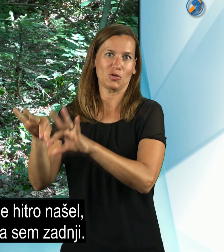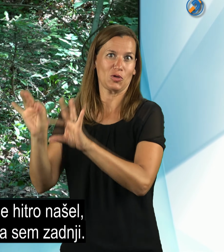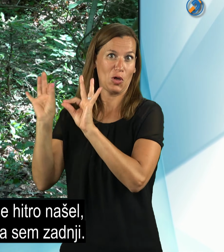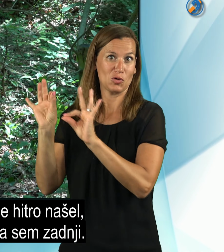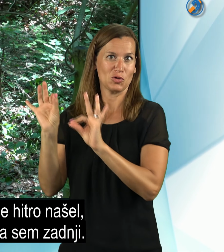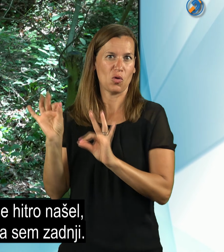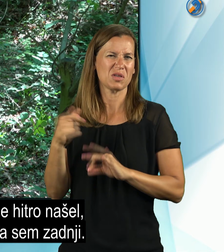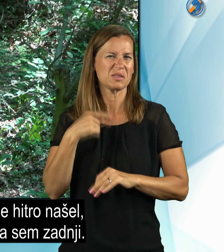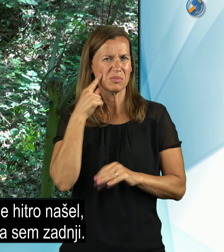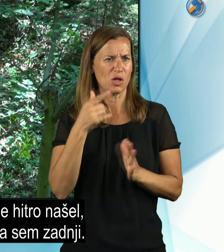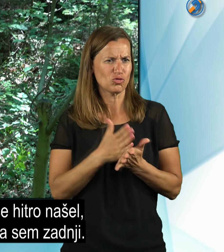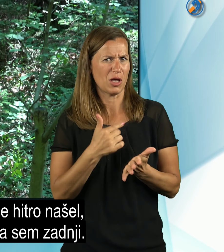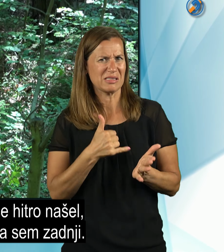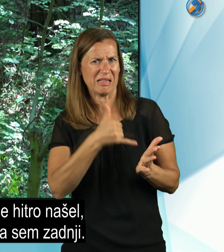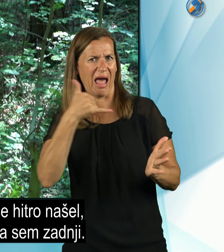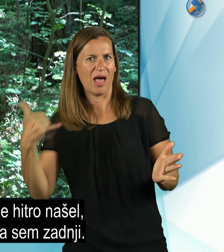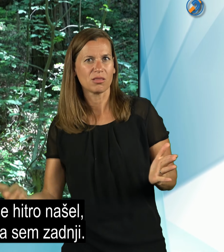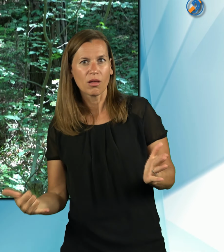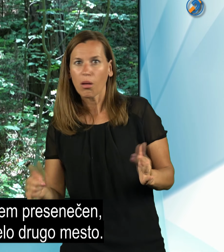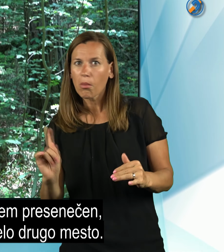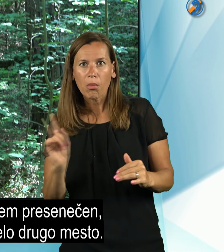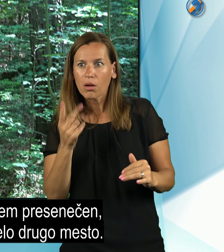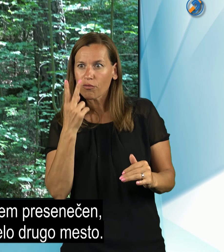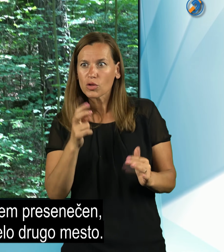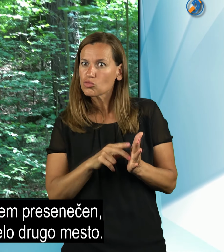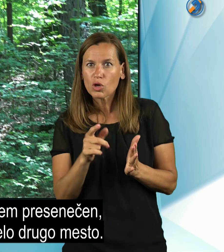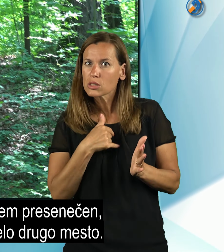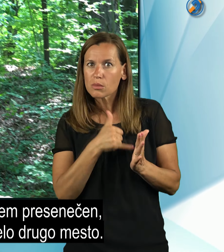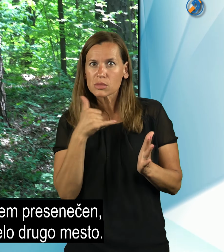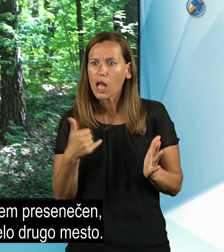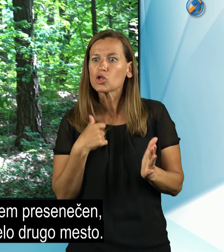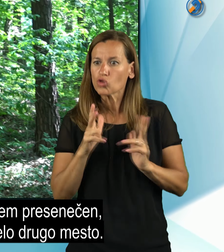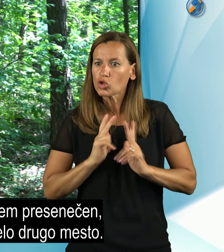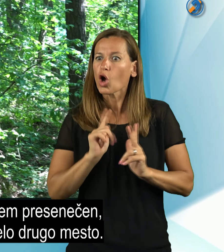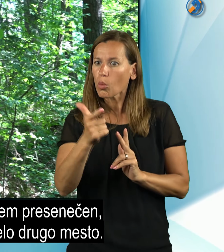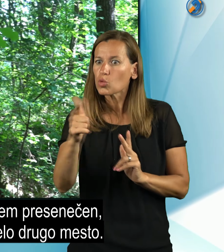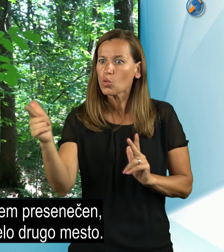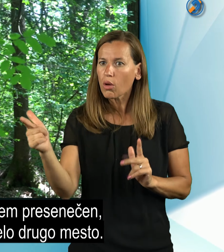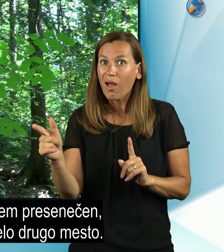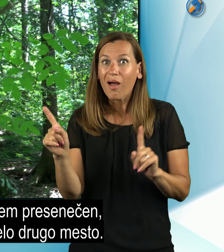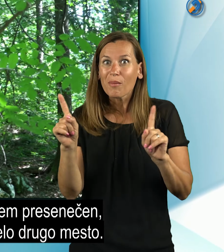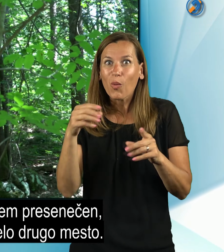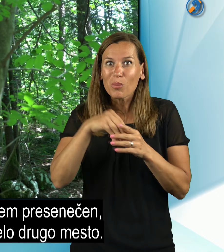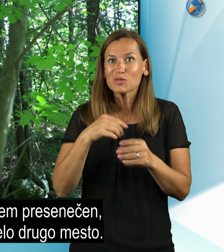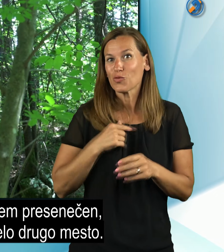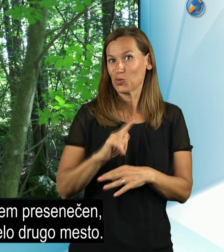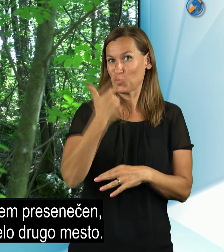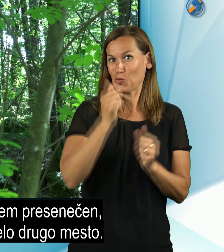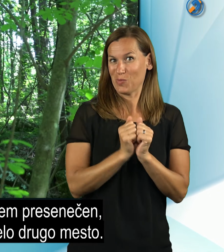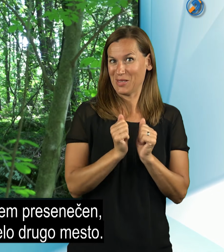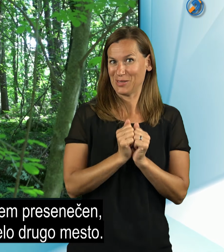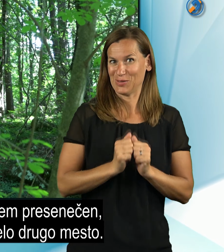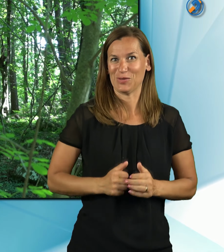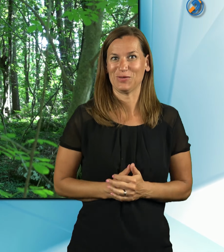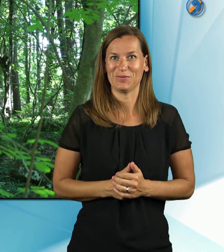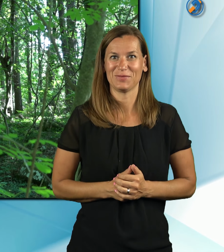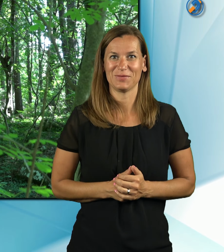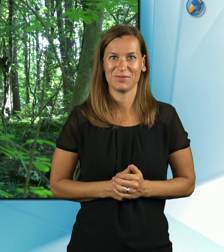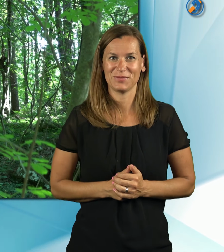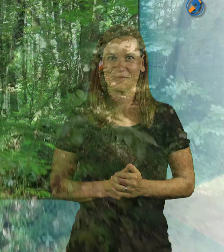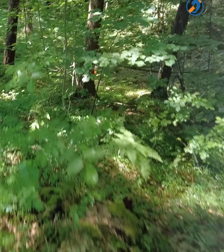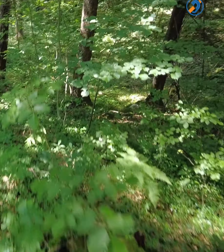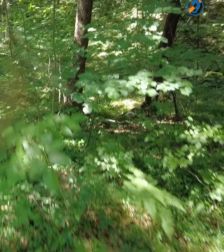najdel. Prišel sem, mislil, da sem zadnji, pa vidim, da če čakam ostale, pa bil sam presenečen, da sem drugo mesto.